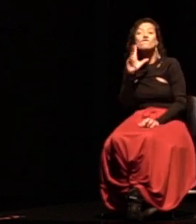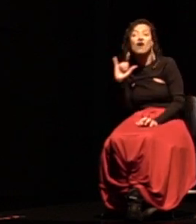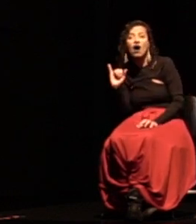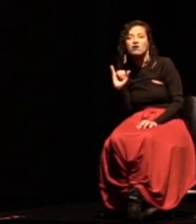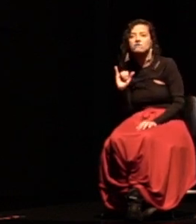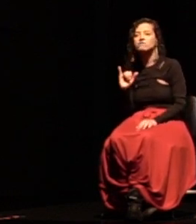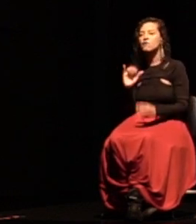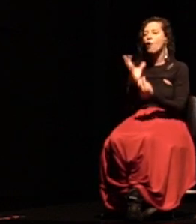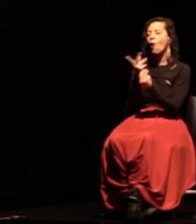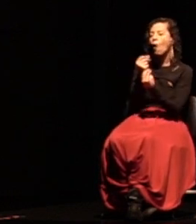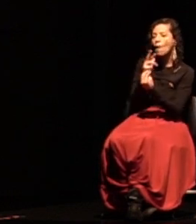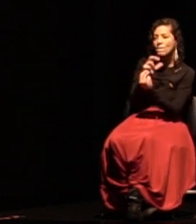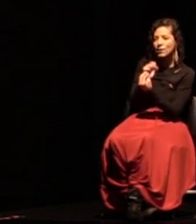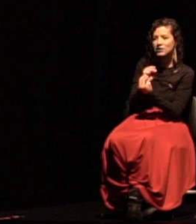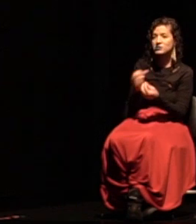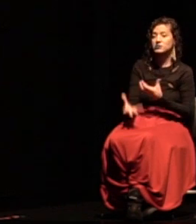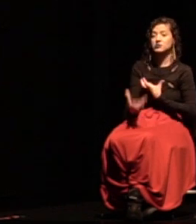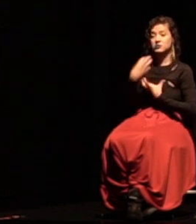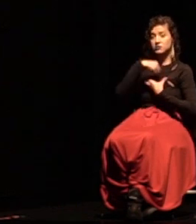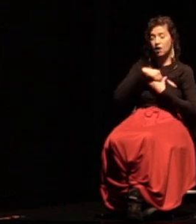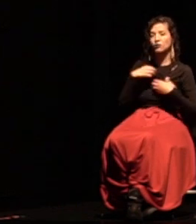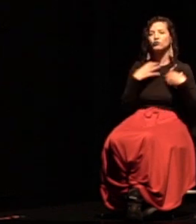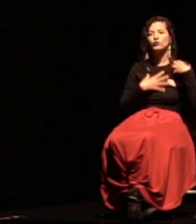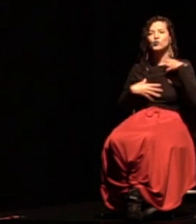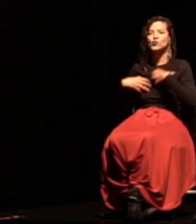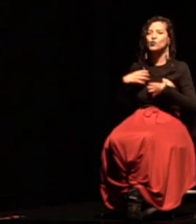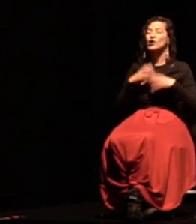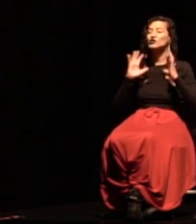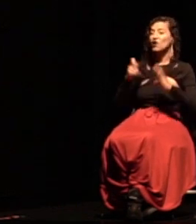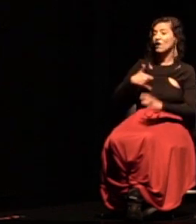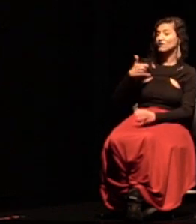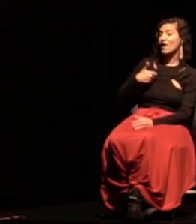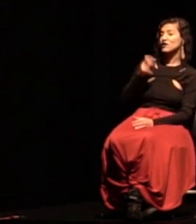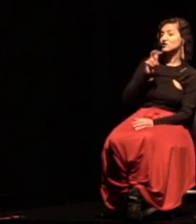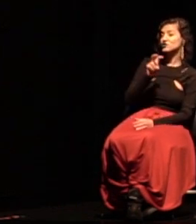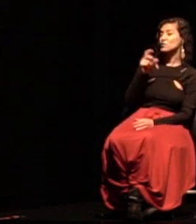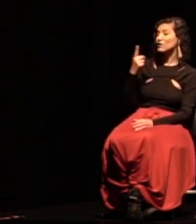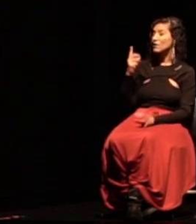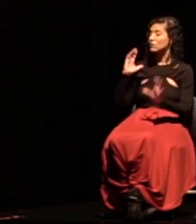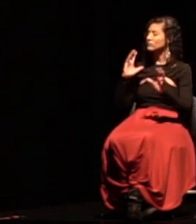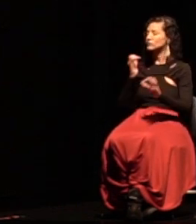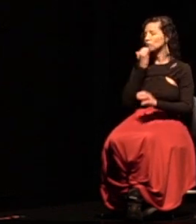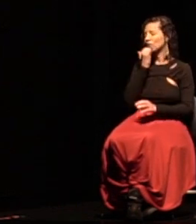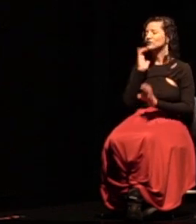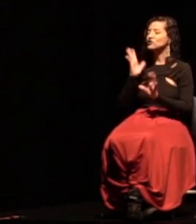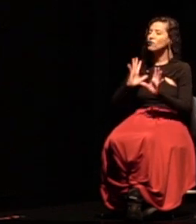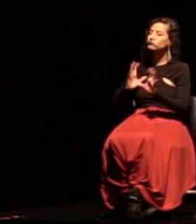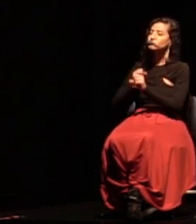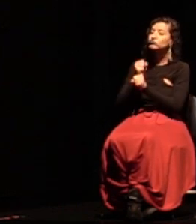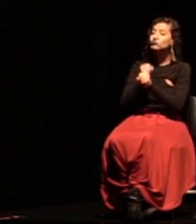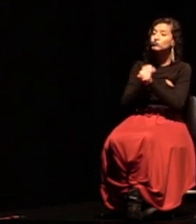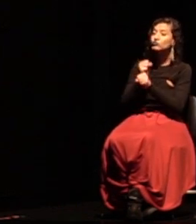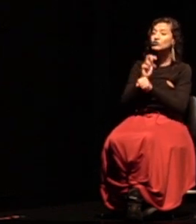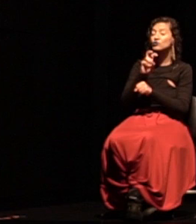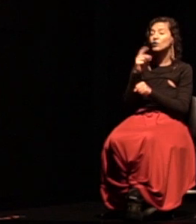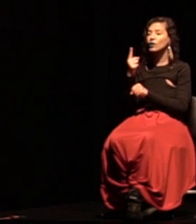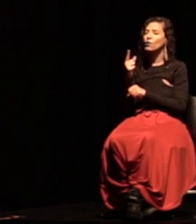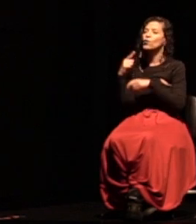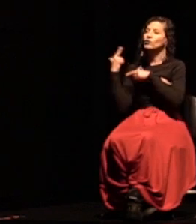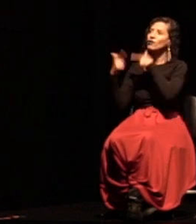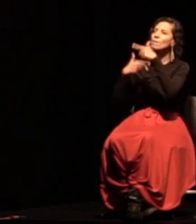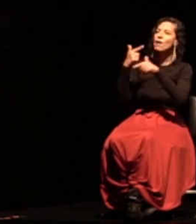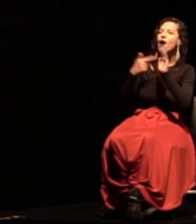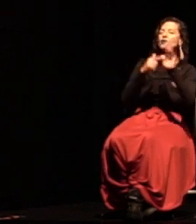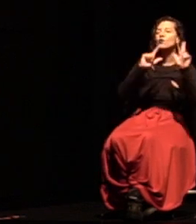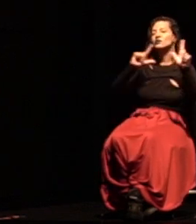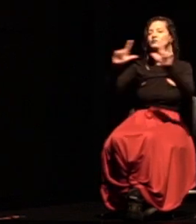em nós, que já estamos com 51 anos de trabalho, né, de trabalho